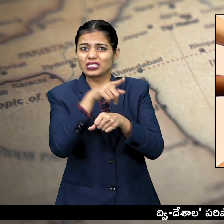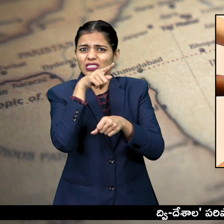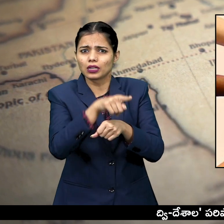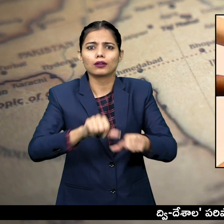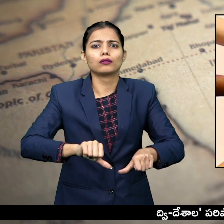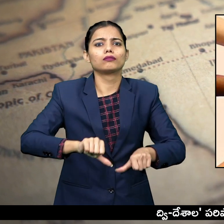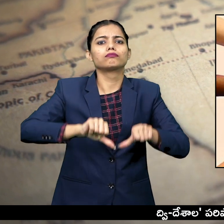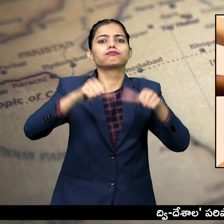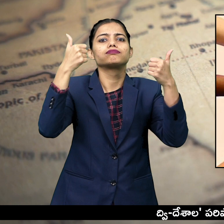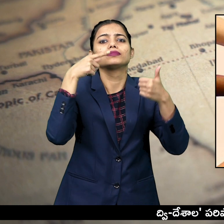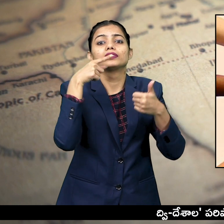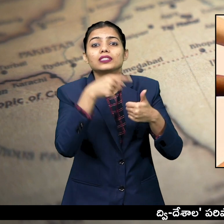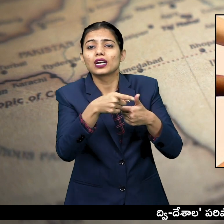అంగీకరించినప్పటికీ